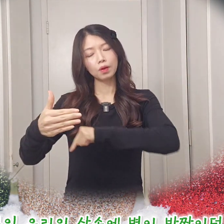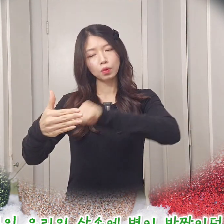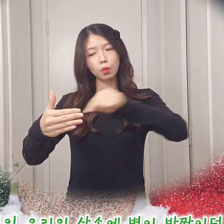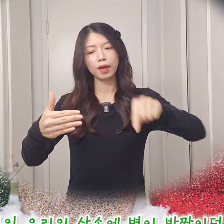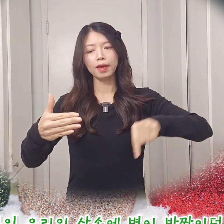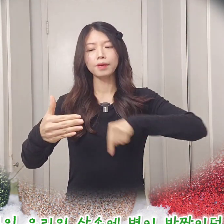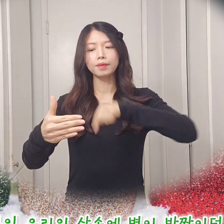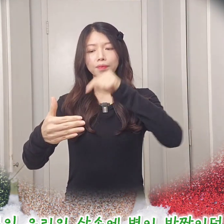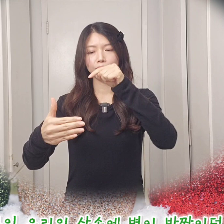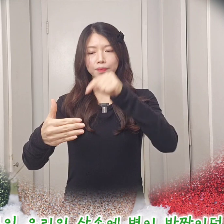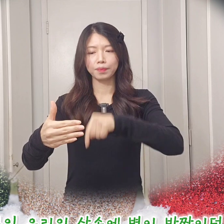속에